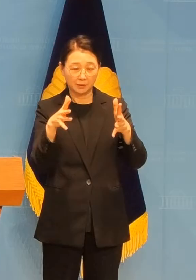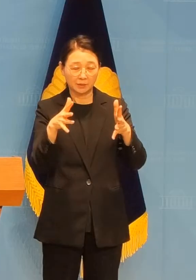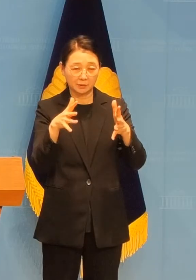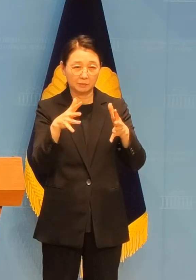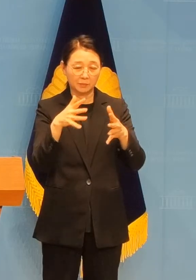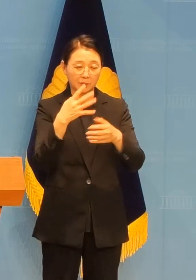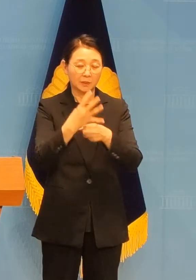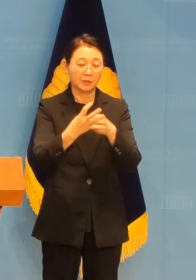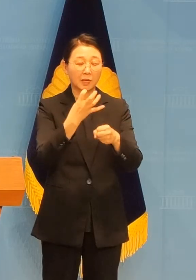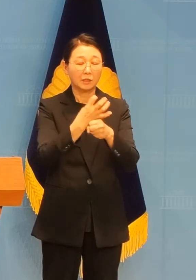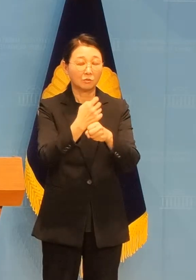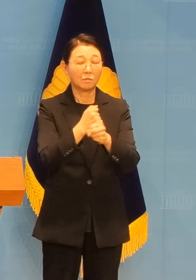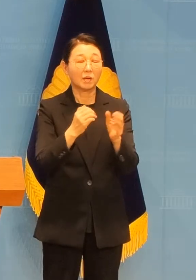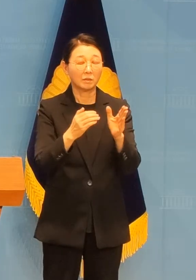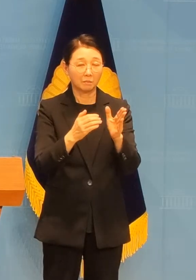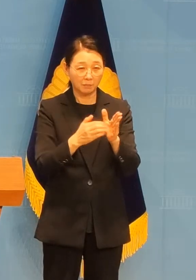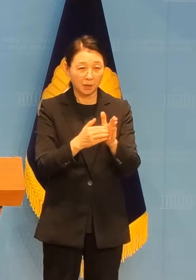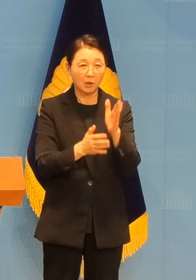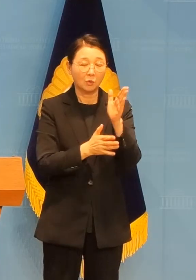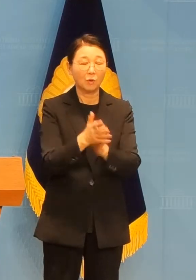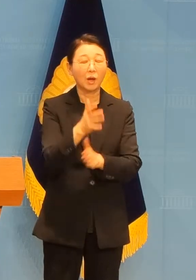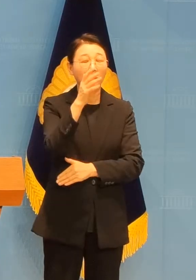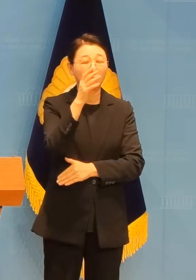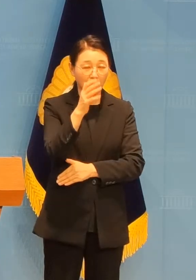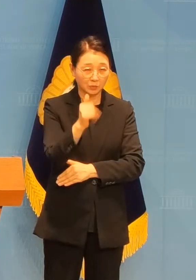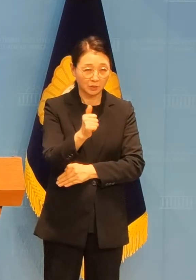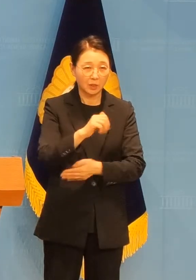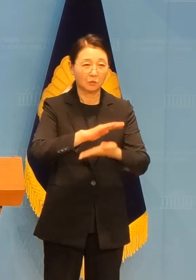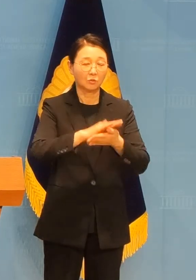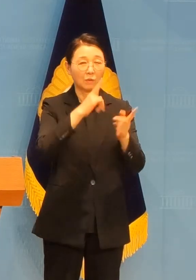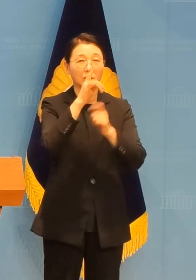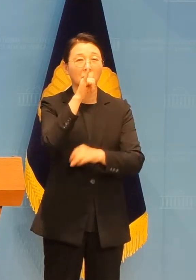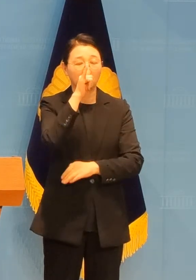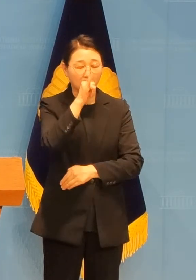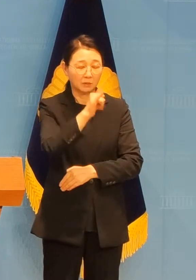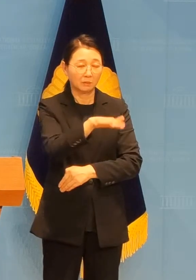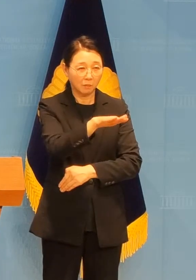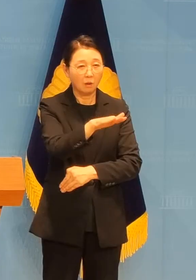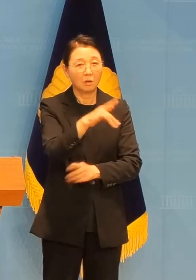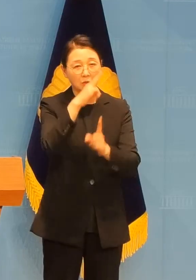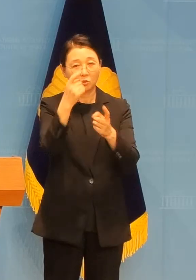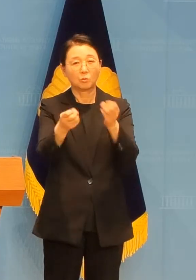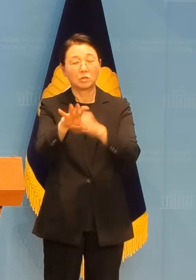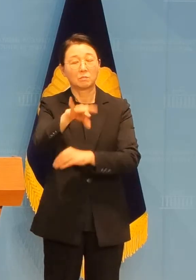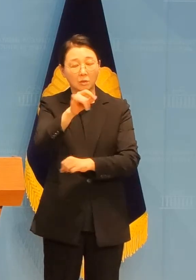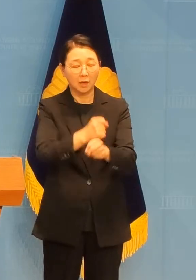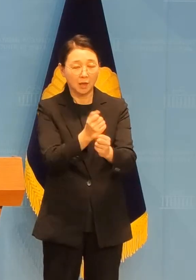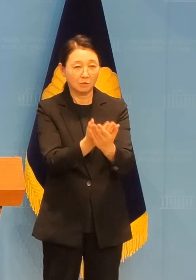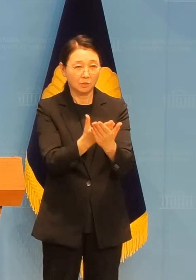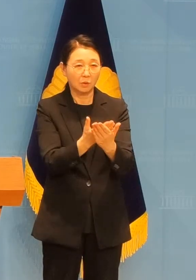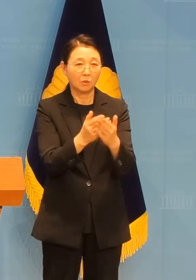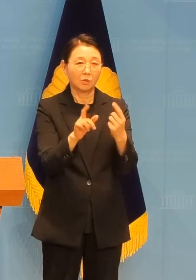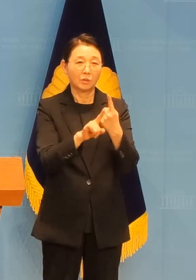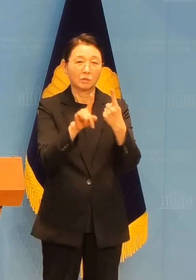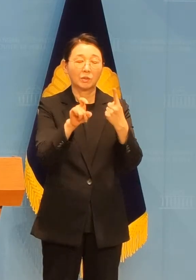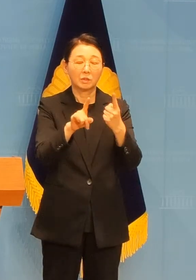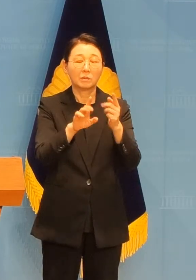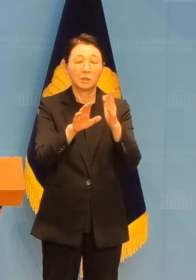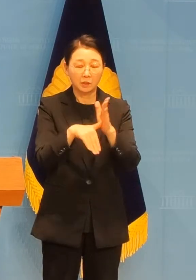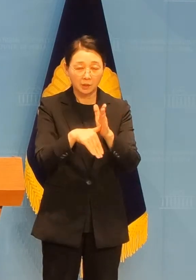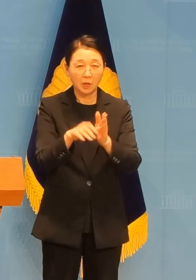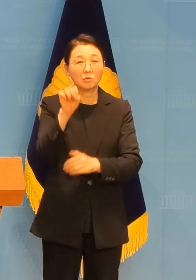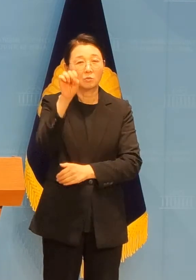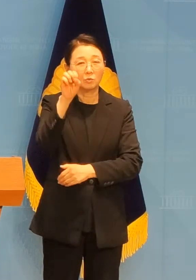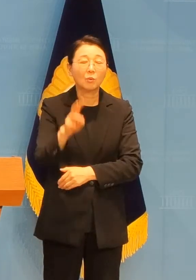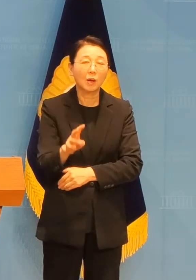연다는 광주시 추모식부터 개최하십시오. 오는 1월 11일은 광주 화정